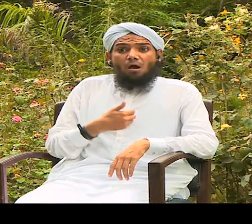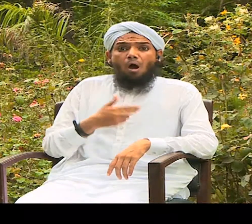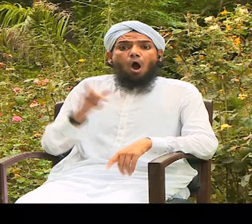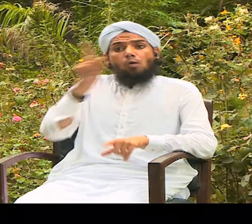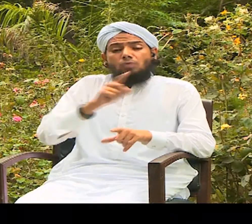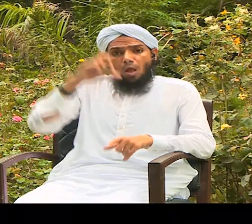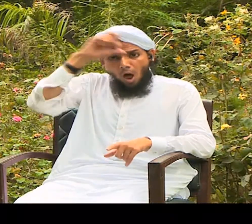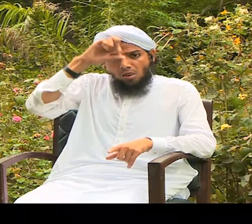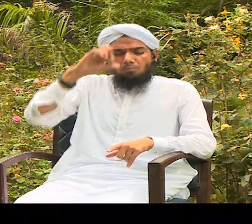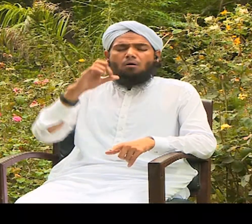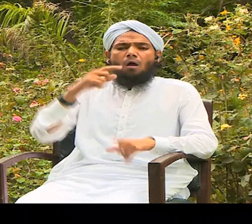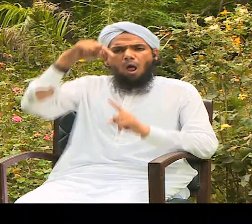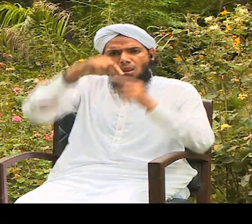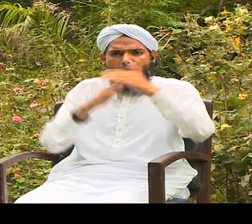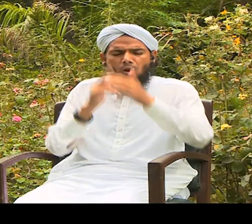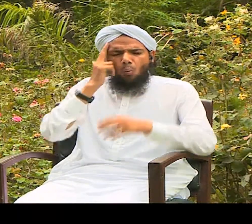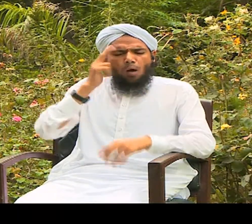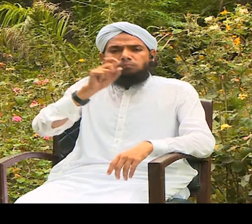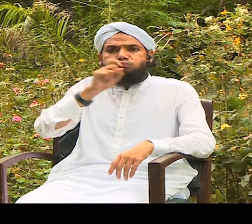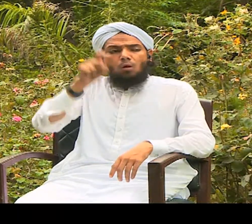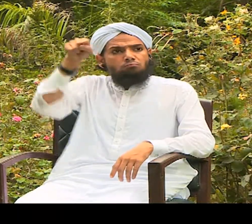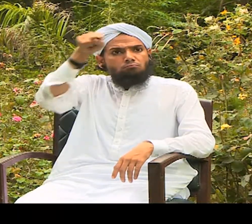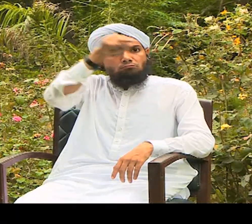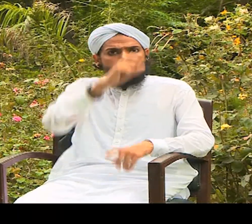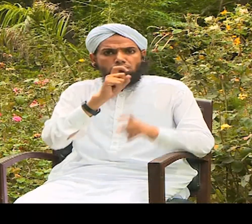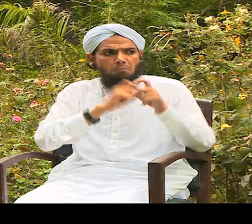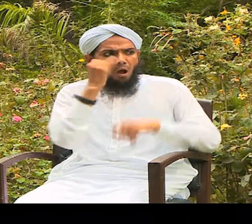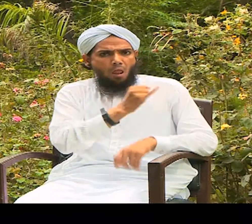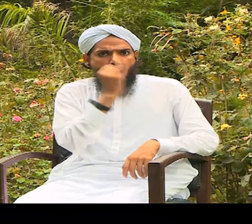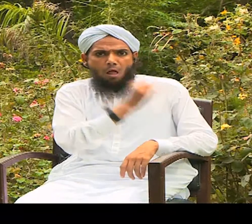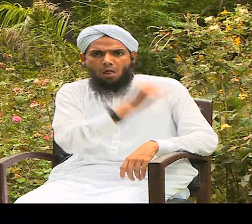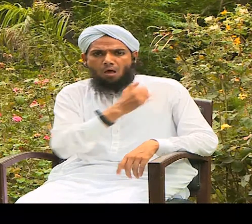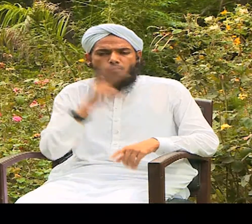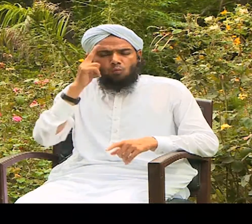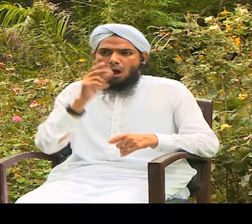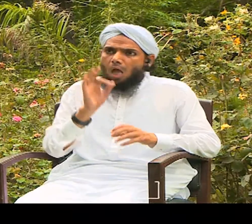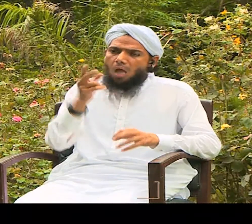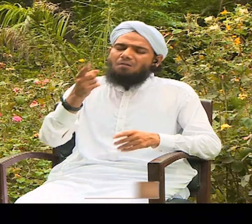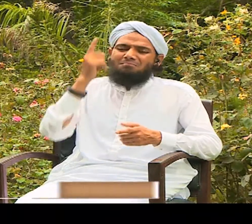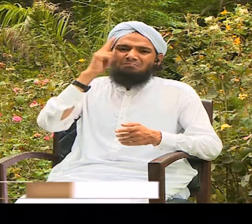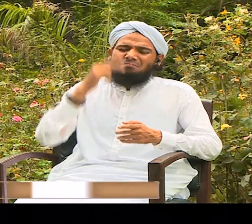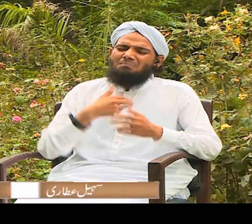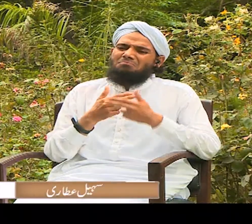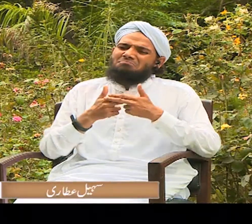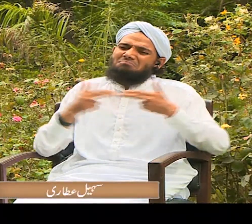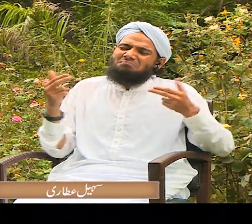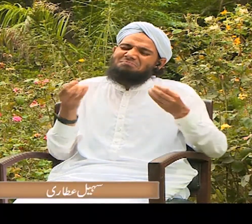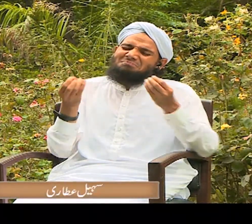کسی عالم و زاہد کو میرے متعلق ایسا ہی خواب دکھایا جاتا ہے جیسا آپ کو دکھایا گیا۔ یہ ہے میری